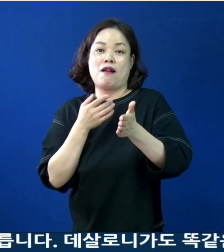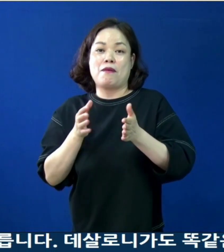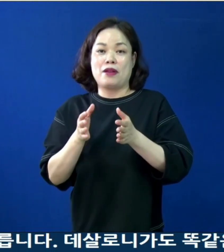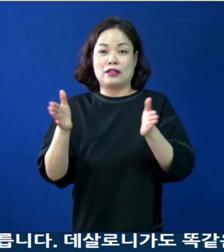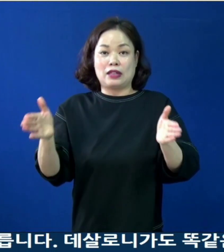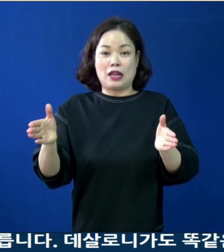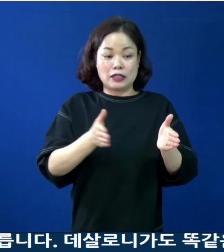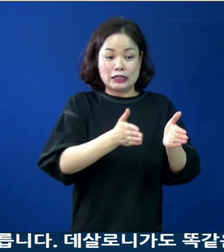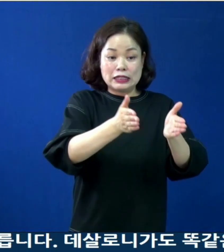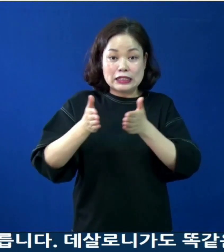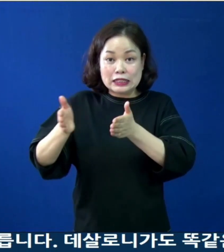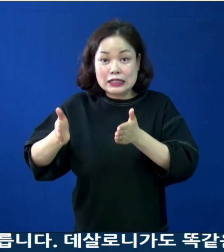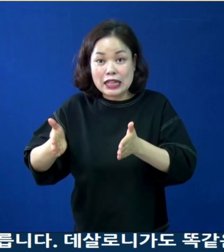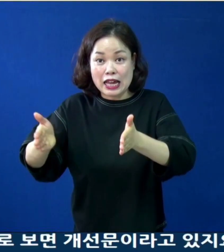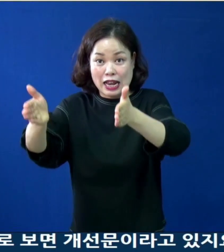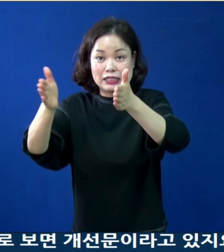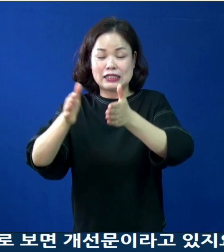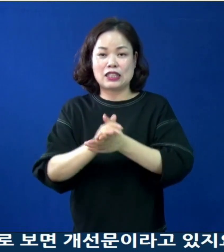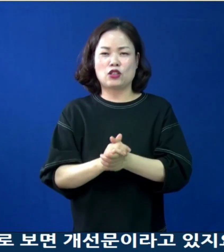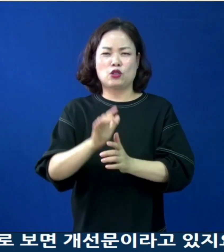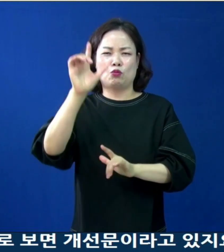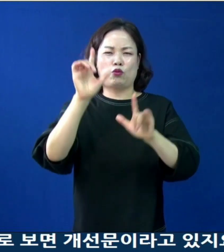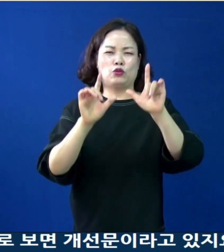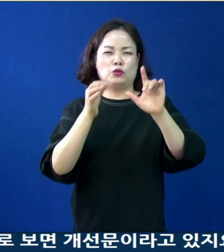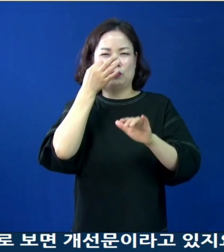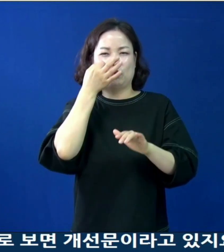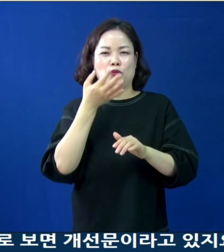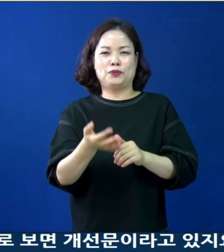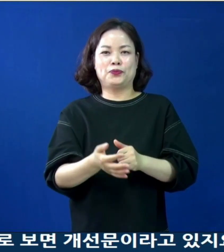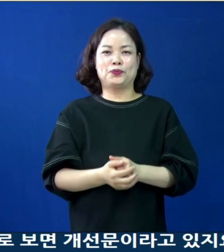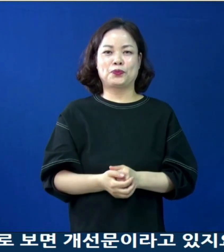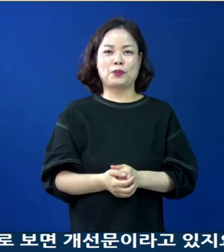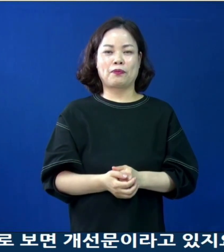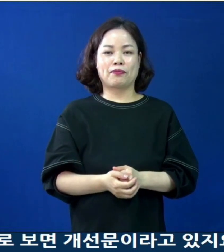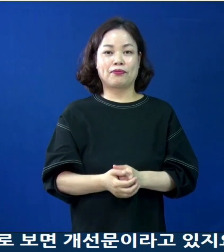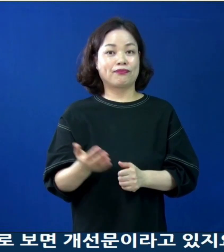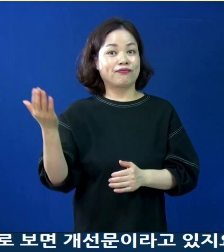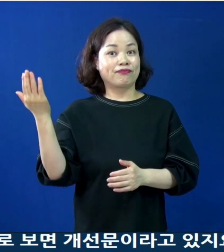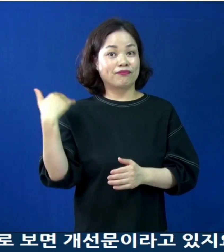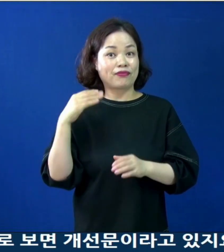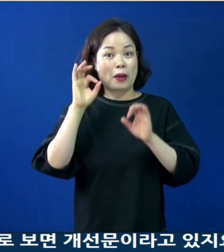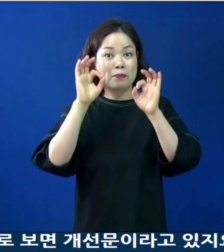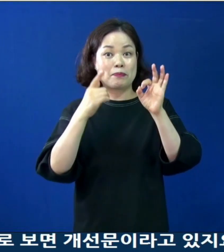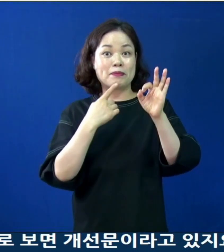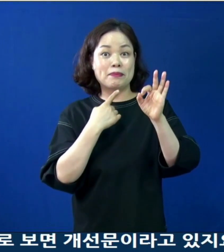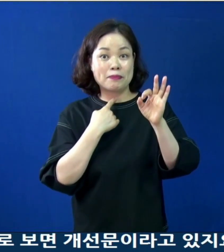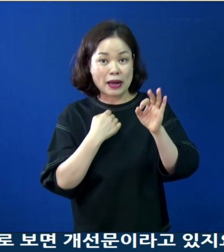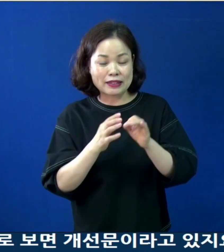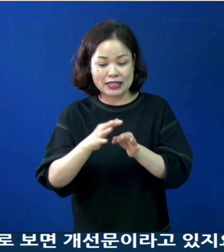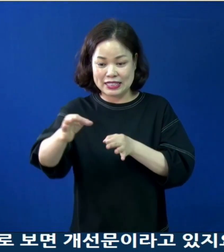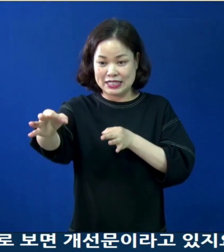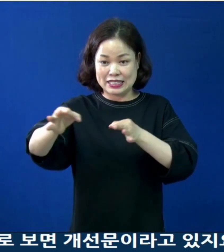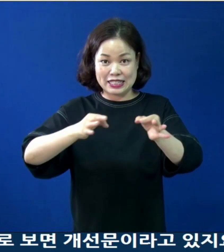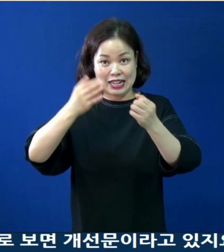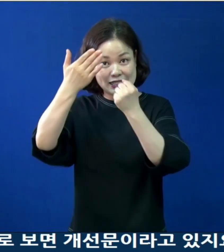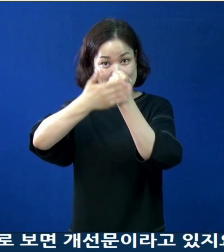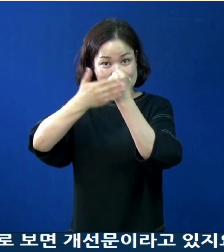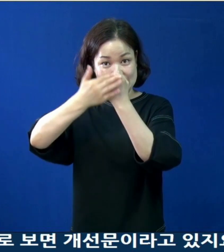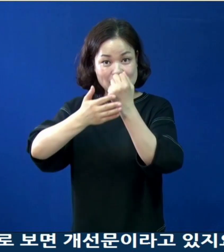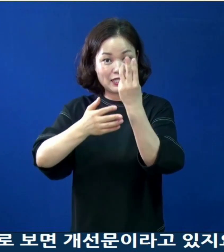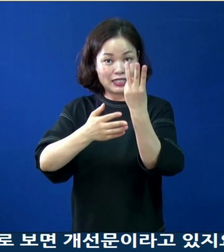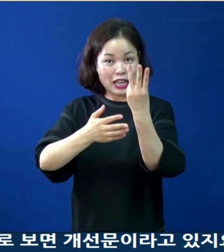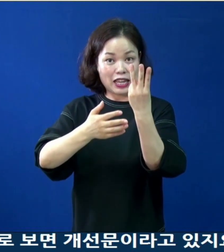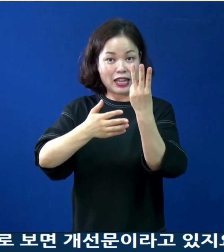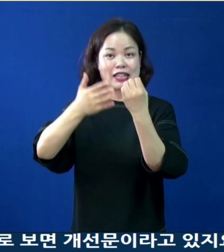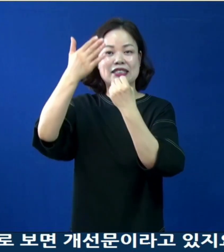모습이죠. 그래서 그 모습을 보시라는 뜻이고요. 그 다음에 아까 봤던 그 시장 사진들 3개